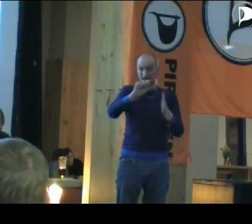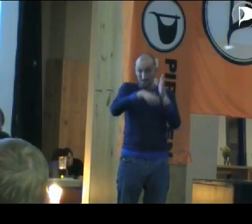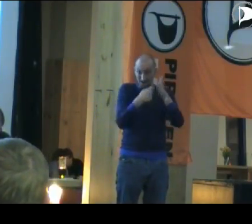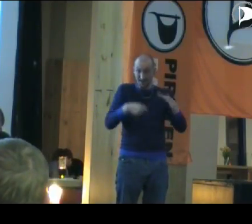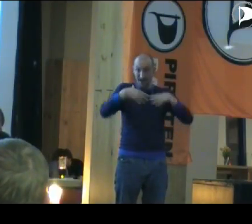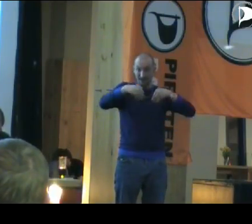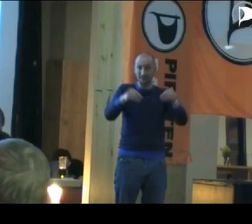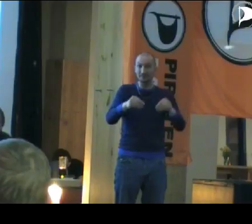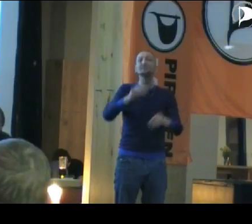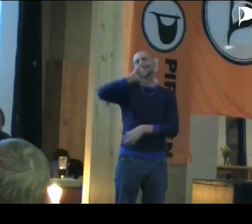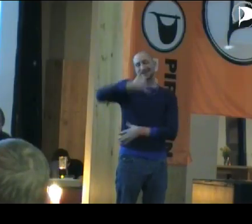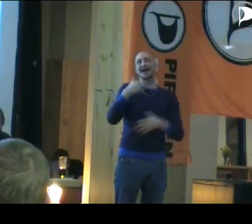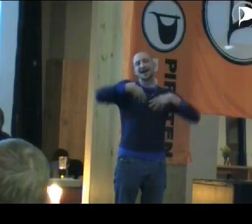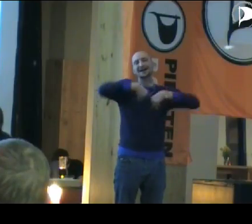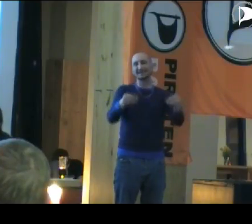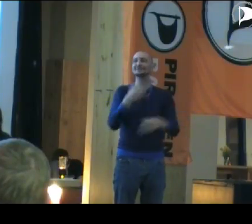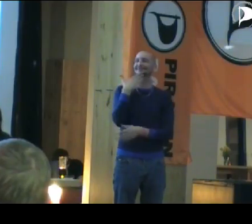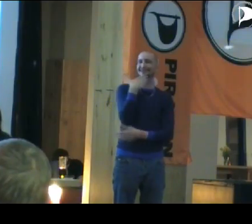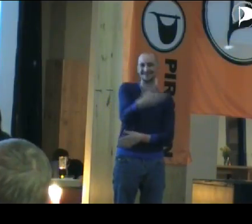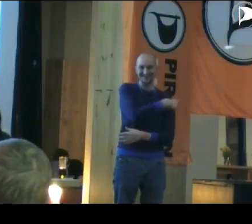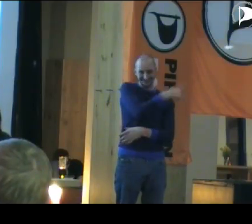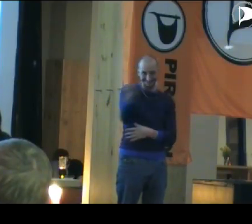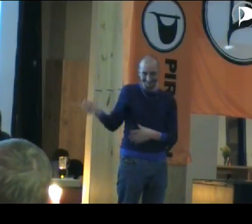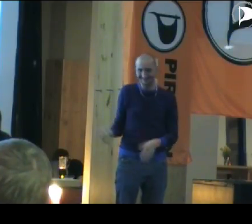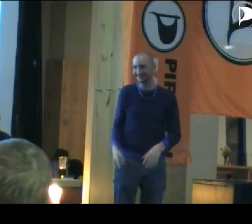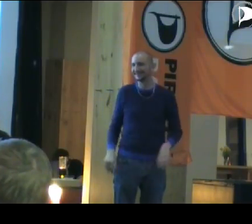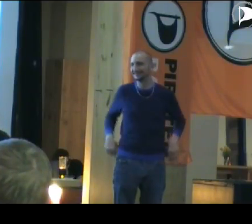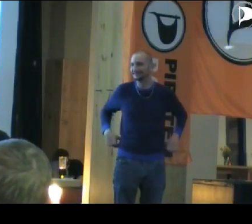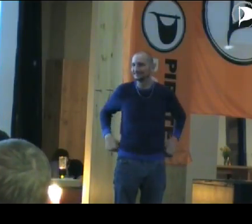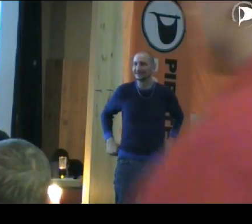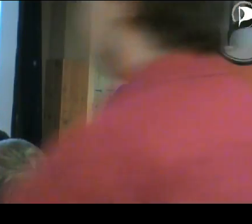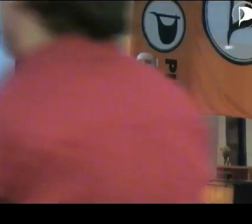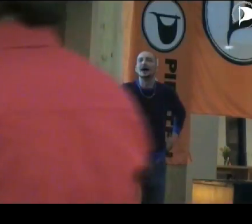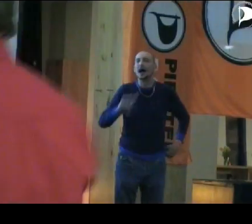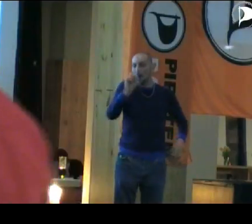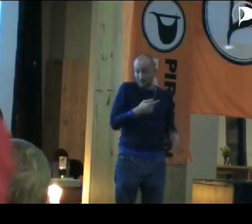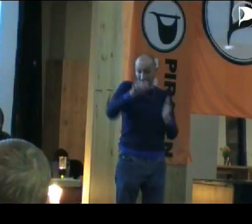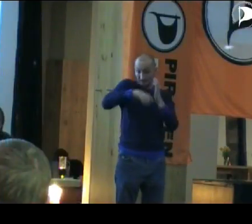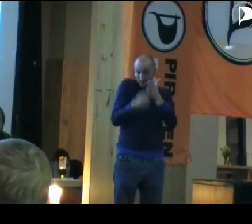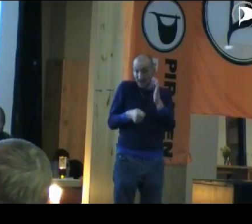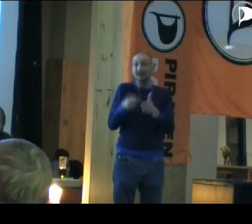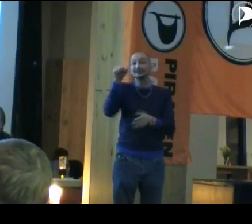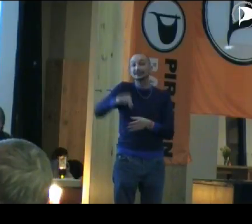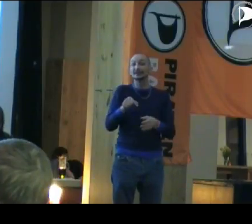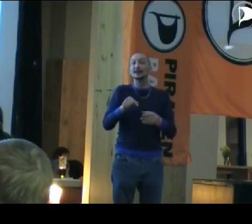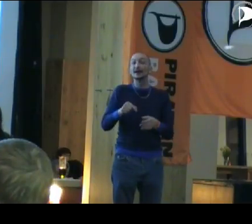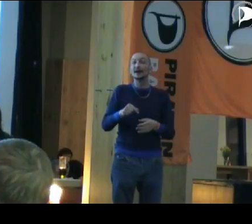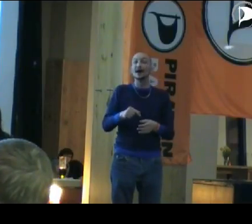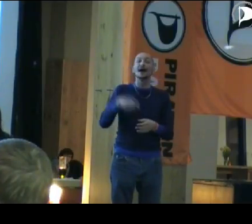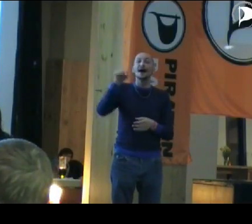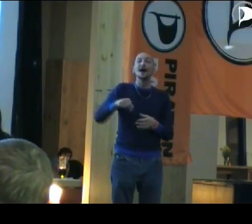ja ich nehme die wahl an danke schön auszusehen mit einer punktlandung